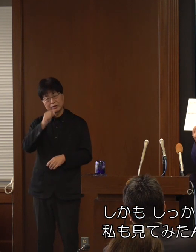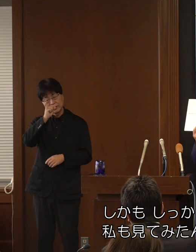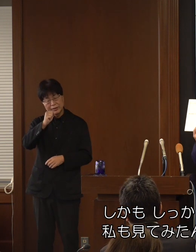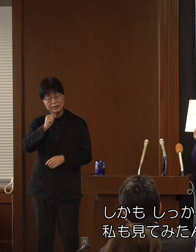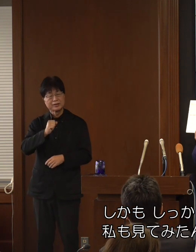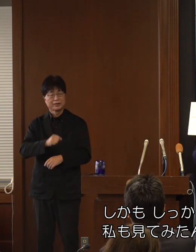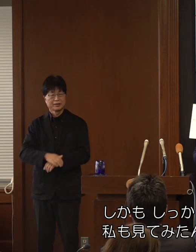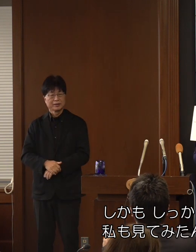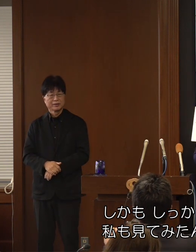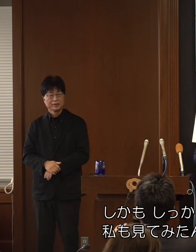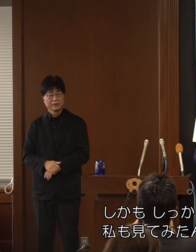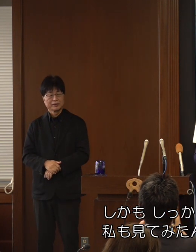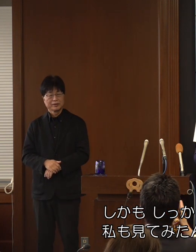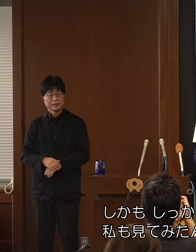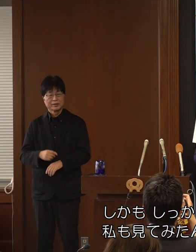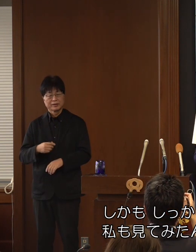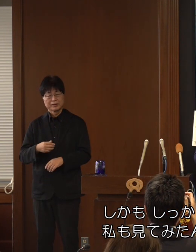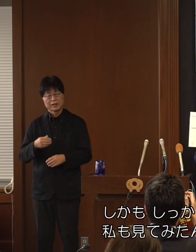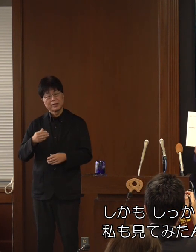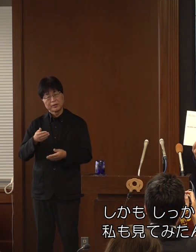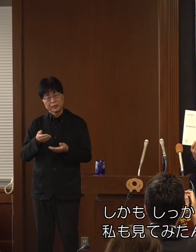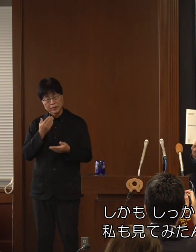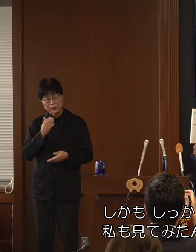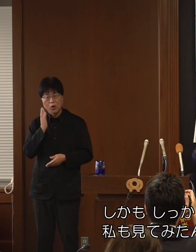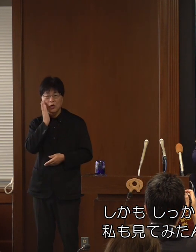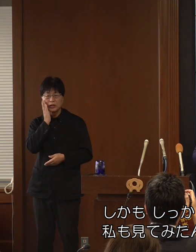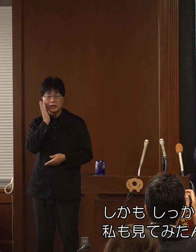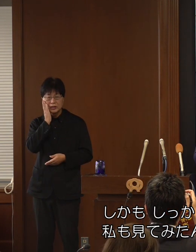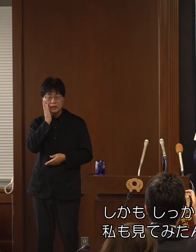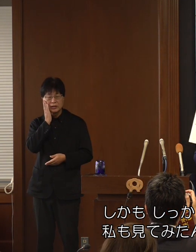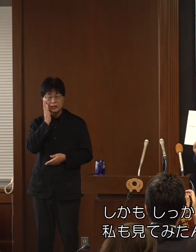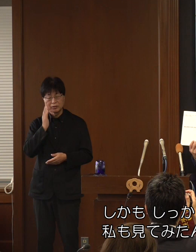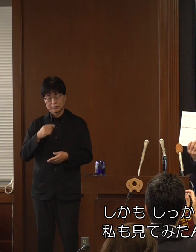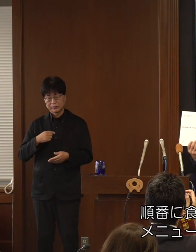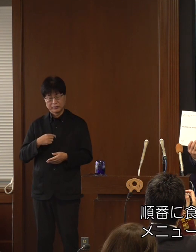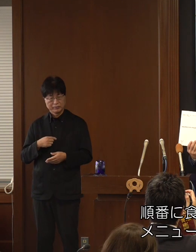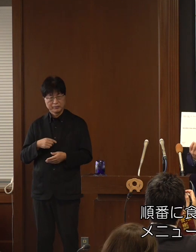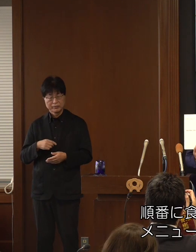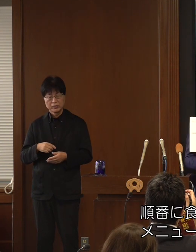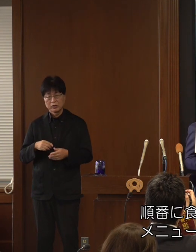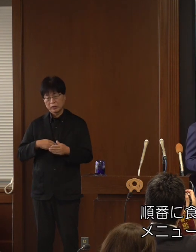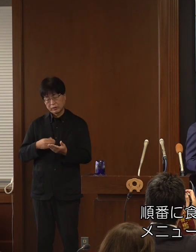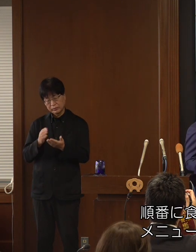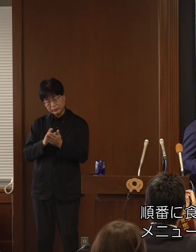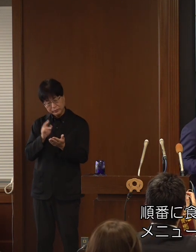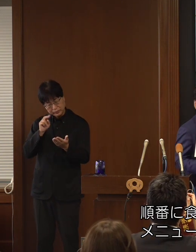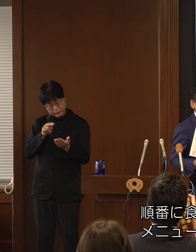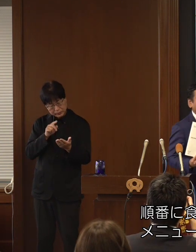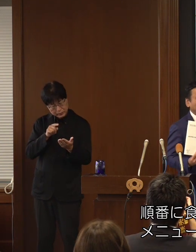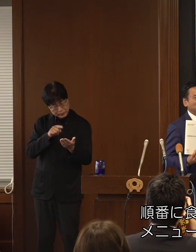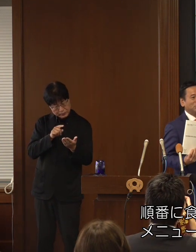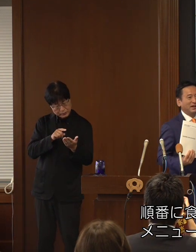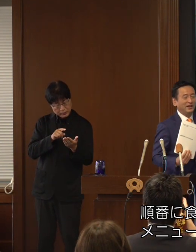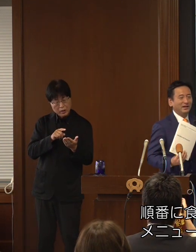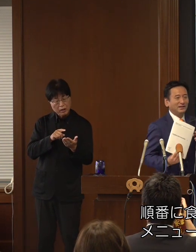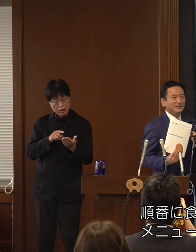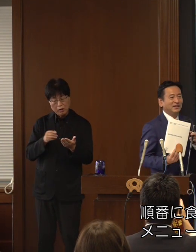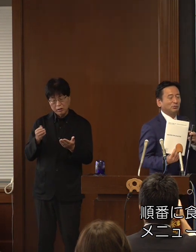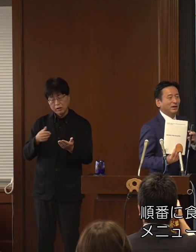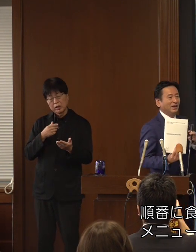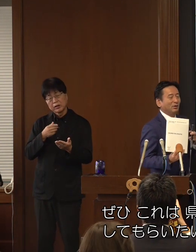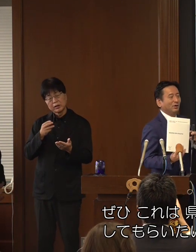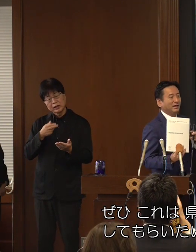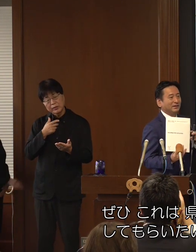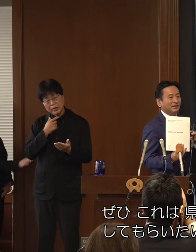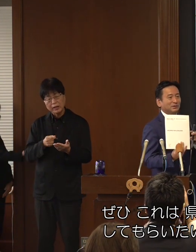下もしっかりガツッと美味しいっていうのが、私もこう見てみたんですけど、10枚食べてみたくなるようなメニューを揃っているので、ぜ